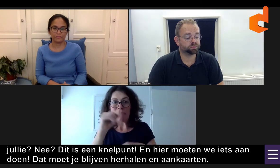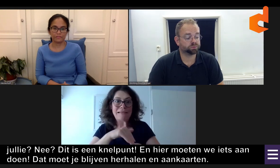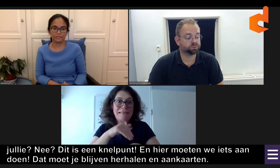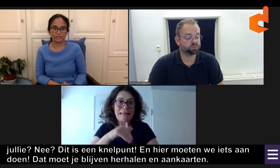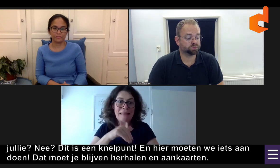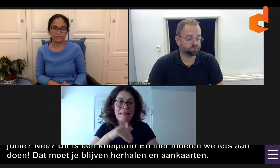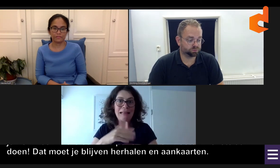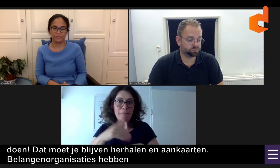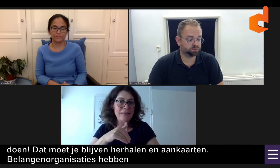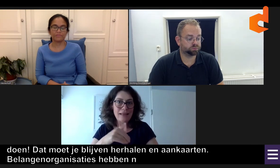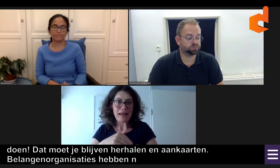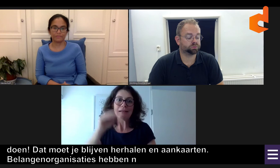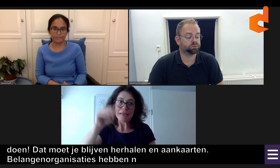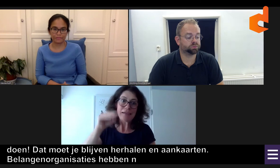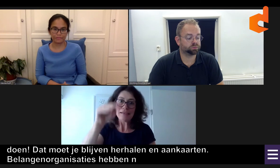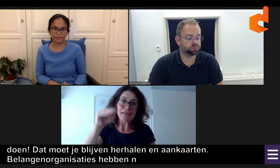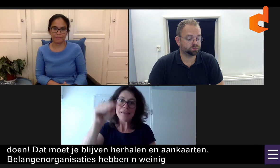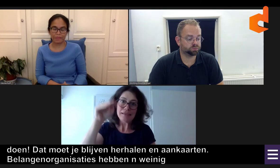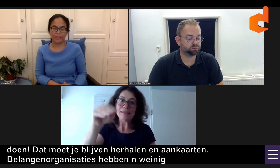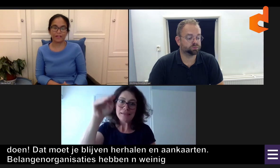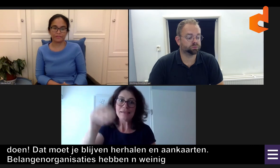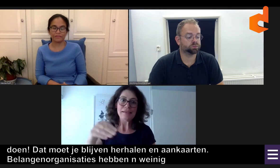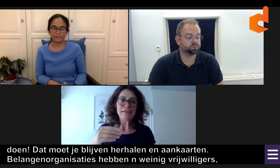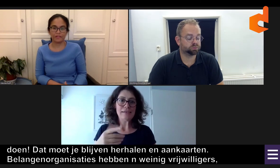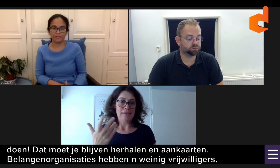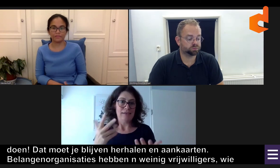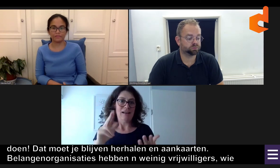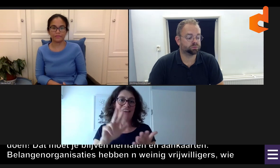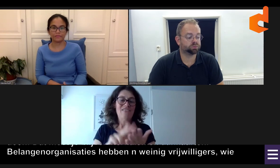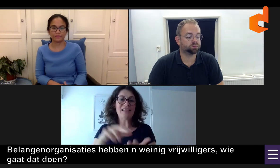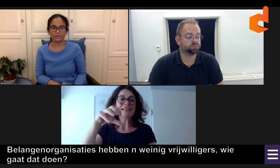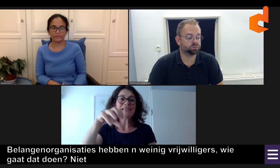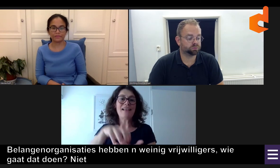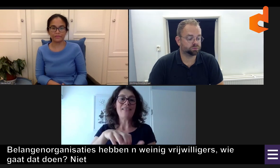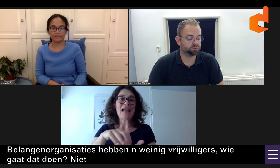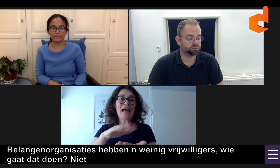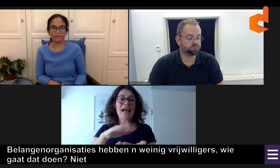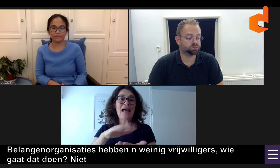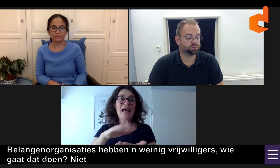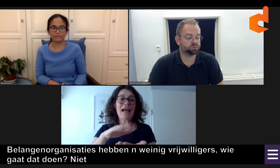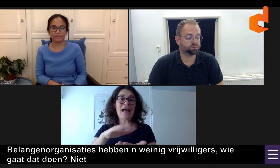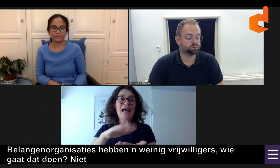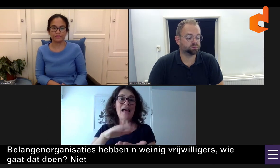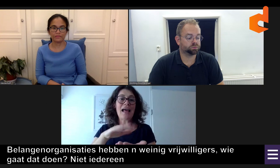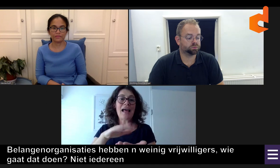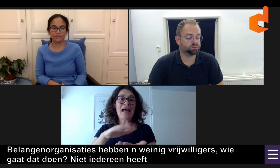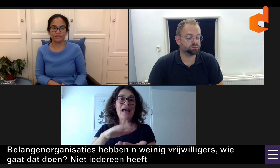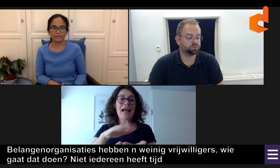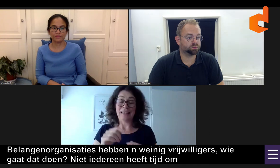gaat dat dan doen? Ja, niet iedereen heeft de tijd om dat aan te blijven kaarten. Dus de wet